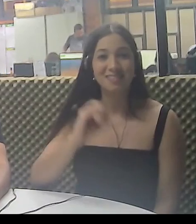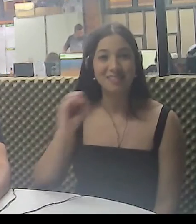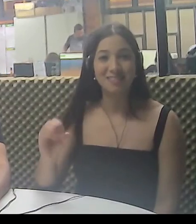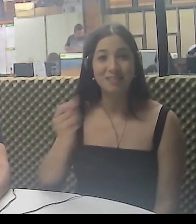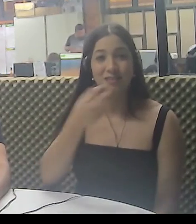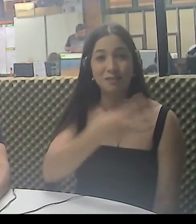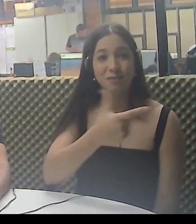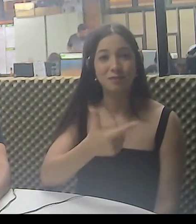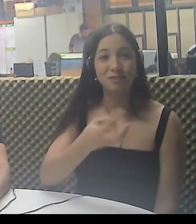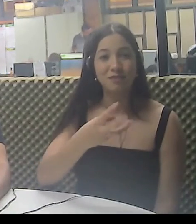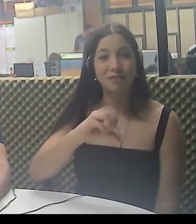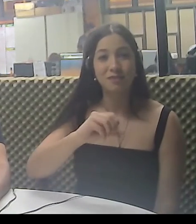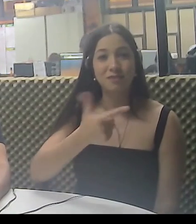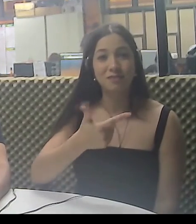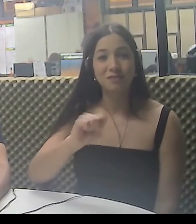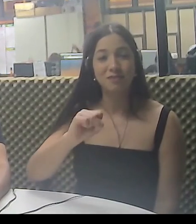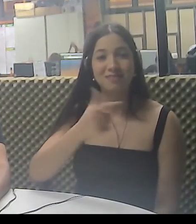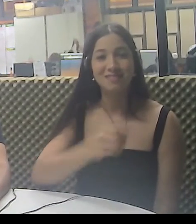3239-2800,